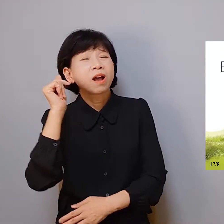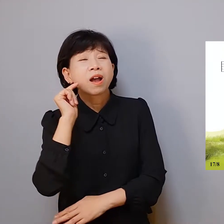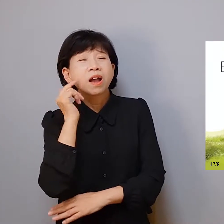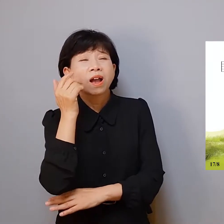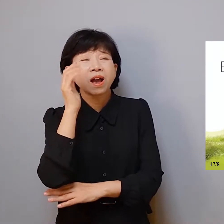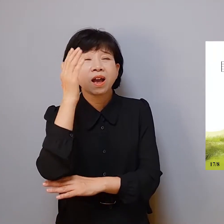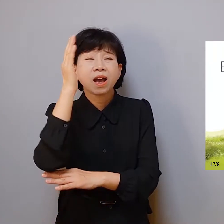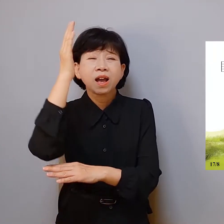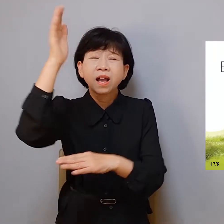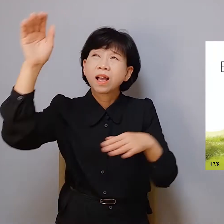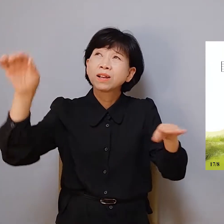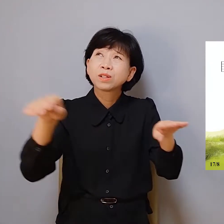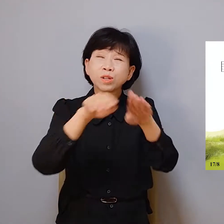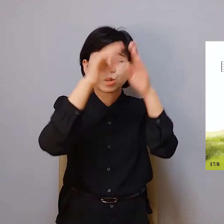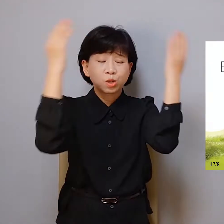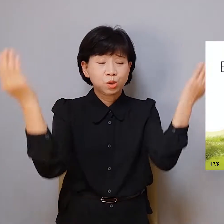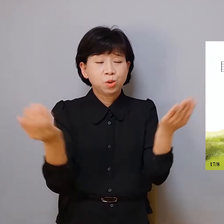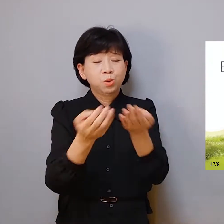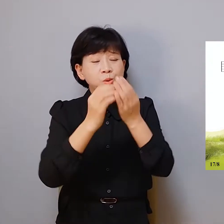영광